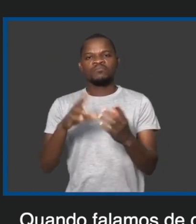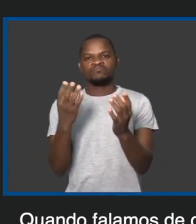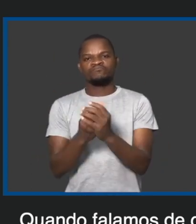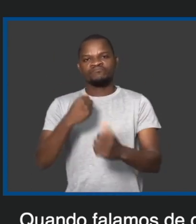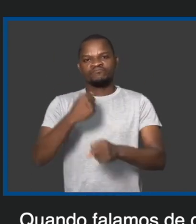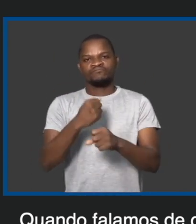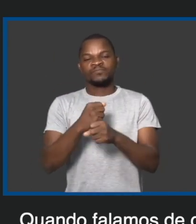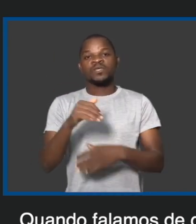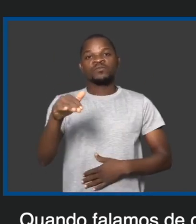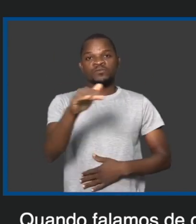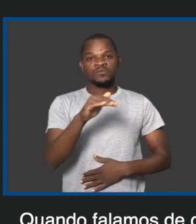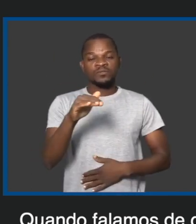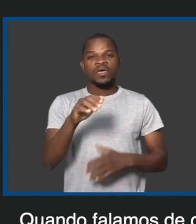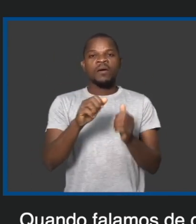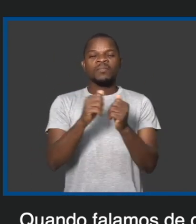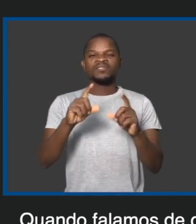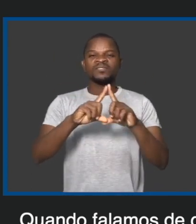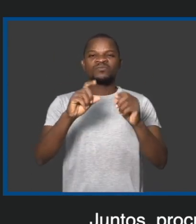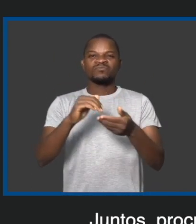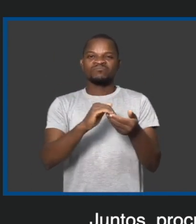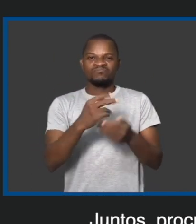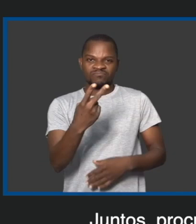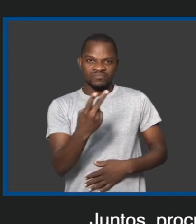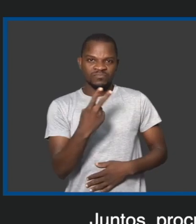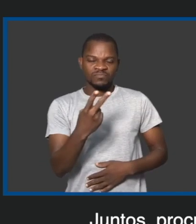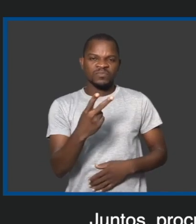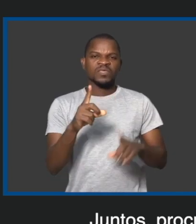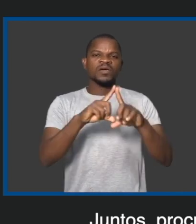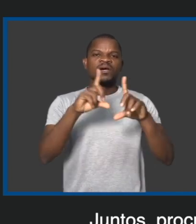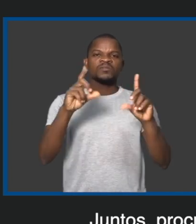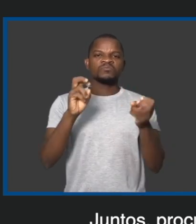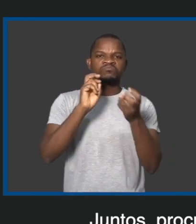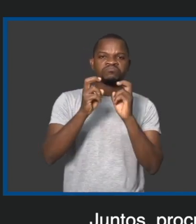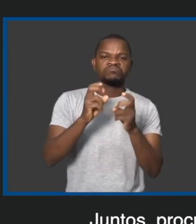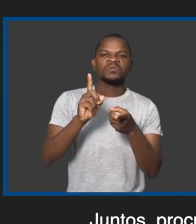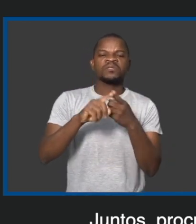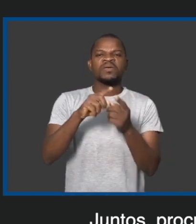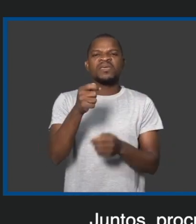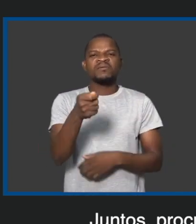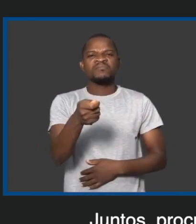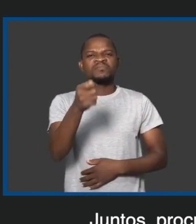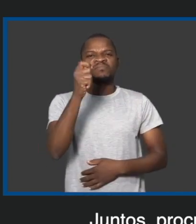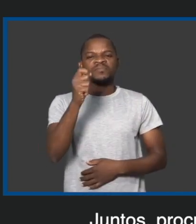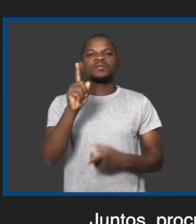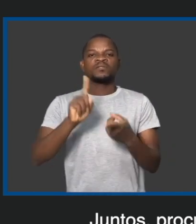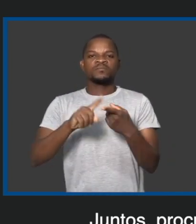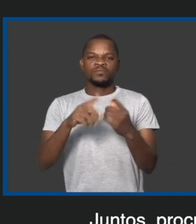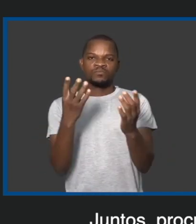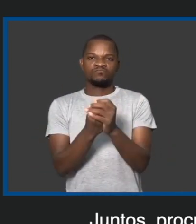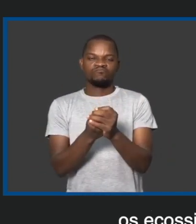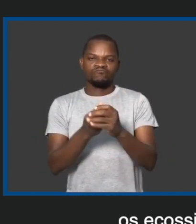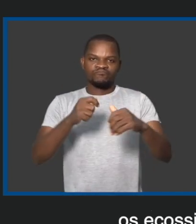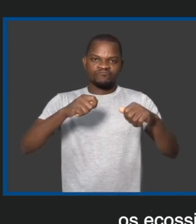referimos-nos ao setor de energias ou das pescas. Juntos, procuramos gerir os recursos existentes nos oceanos